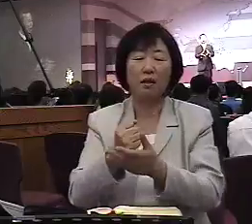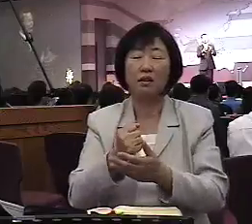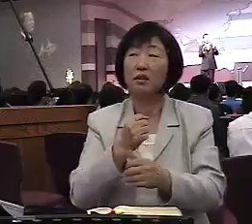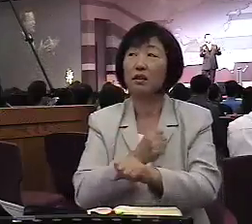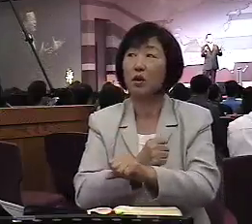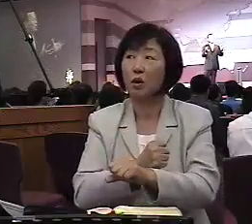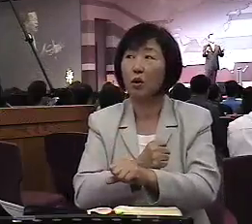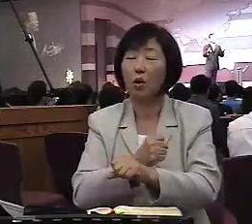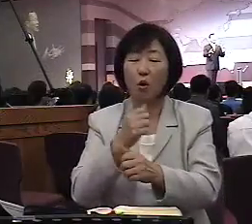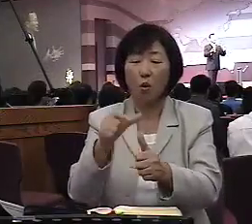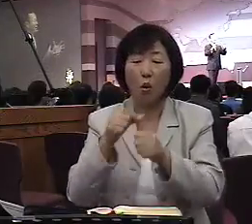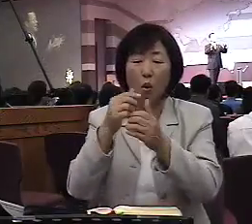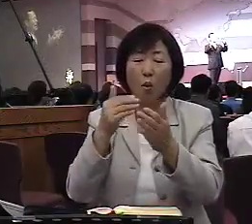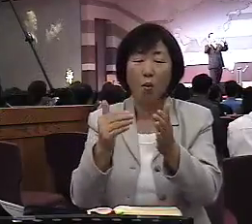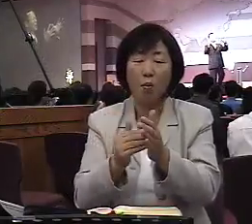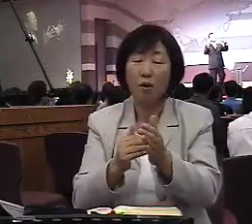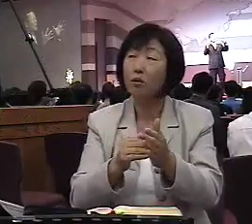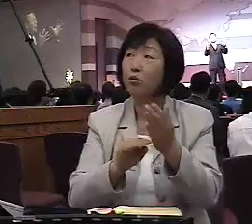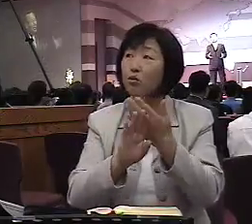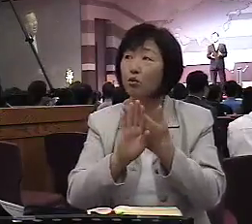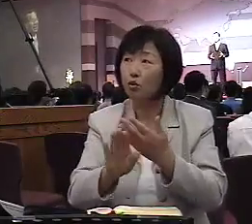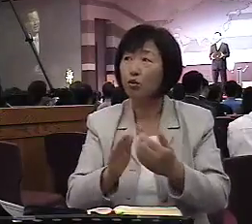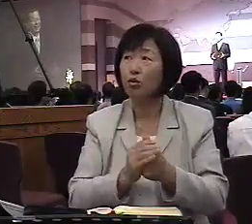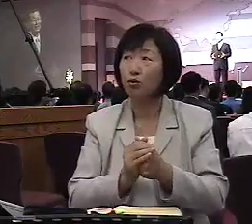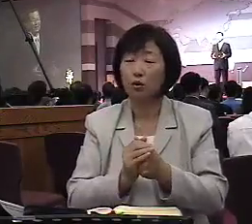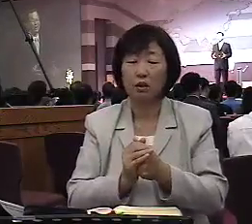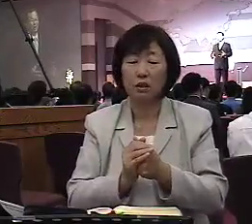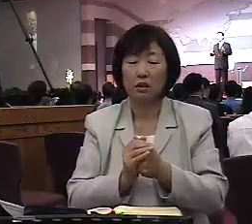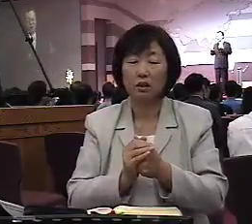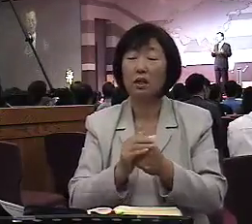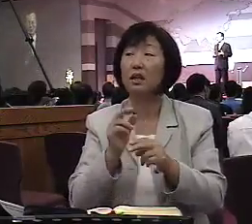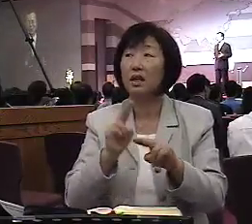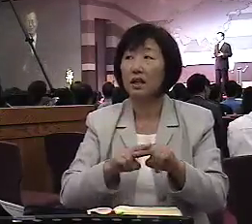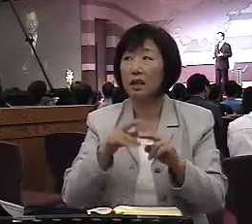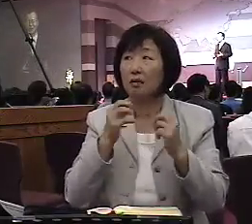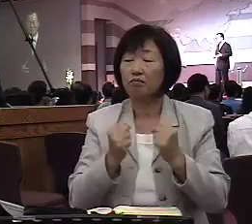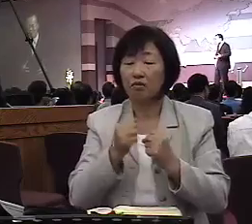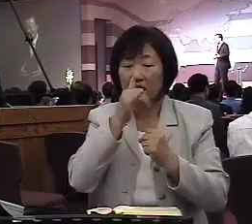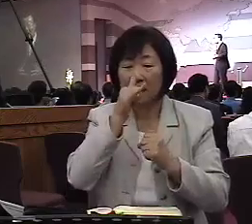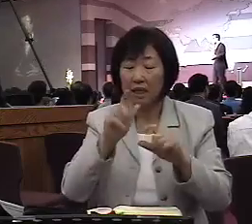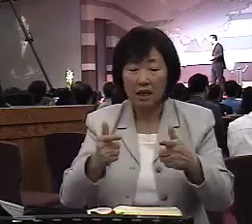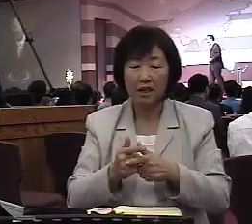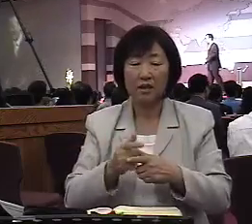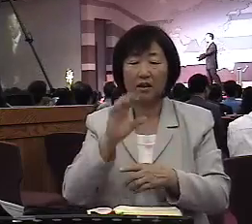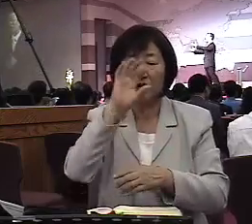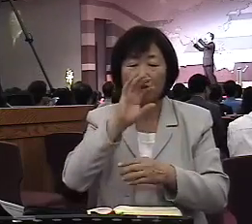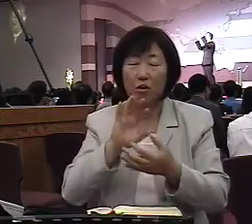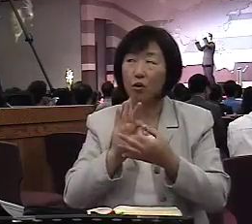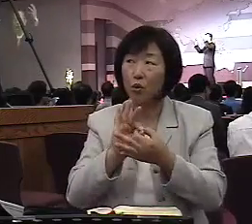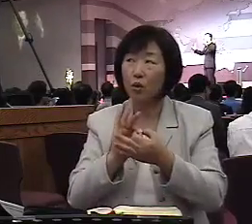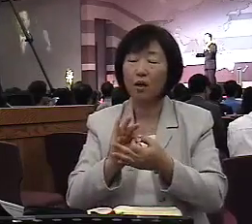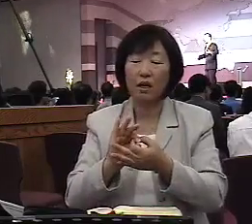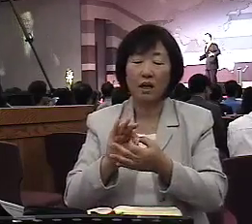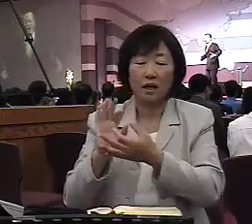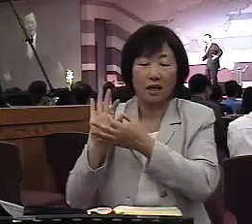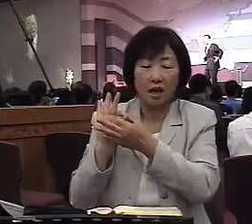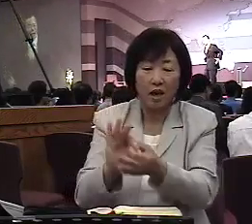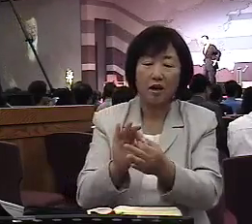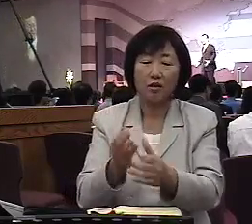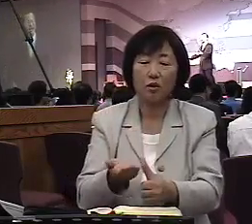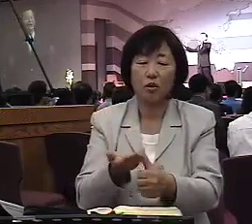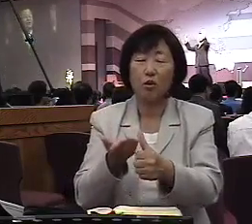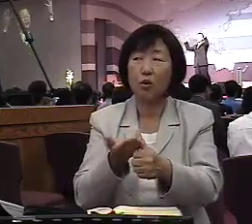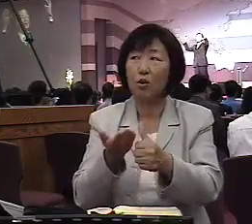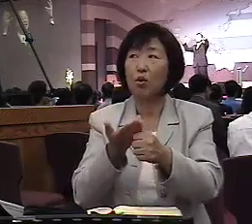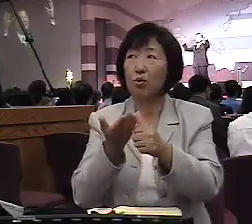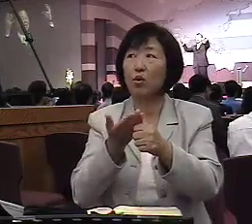것이고, 구원을 받은 후에 우리가 제자리 걸음을 하는 게 아니라 구원을 받은 우리들이 훈련을 통해 계속 양육을 받고